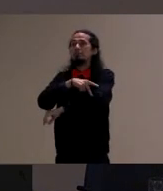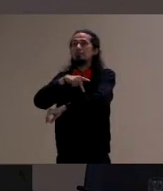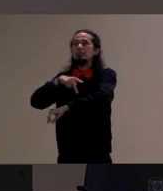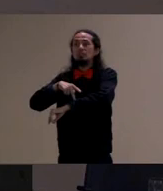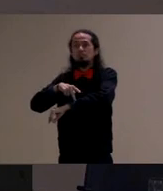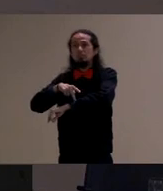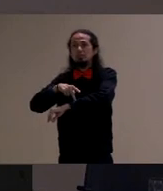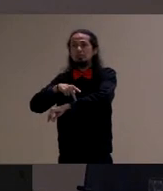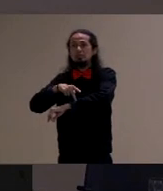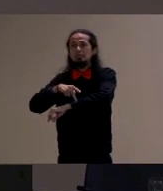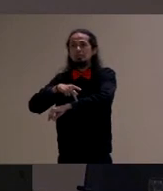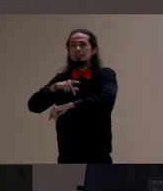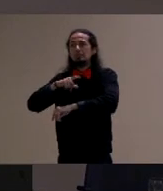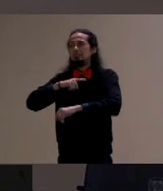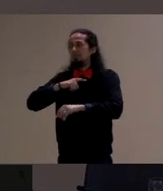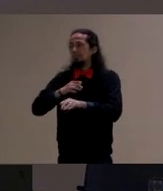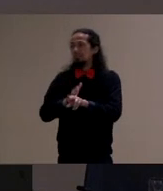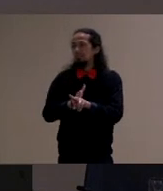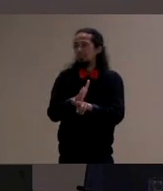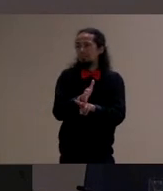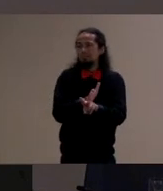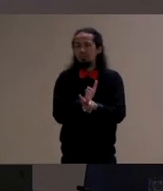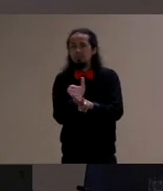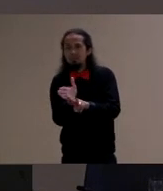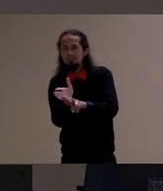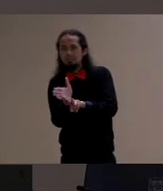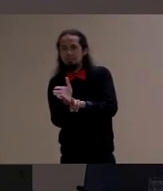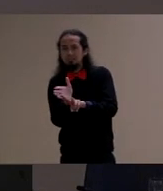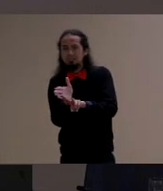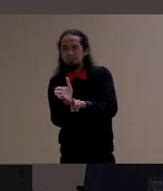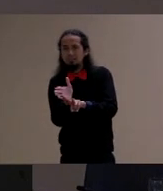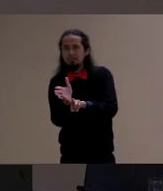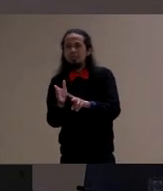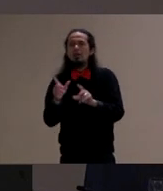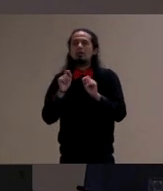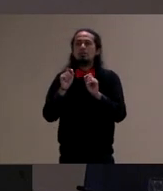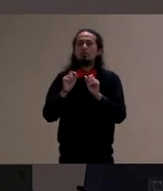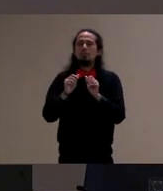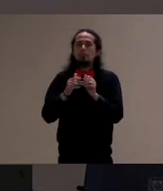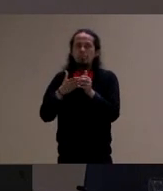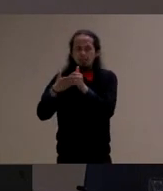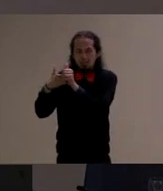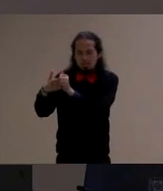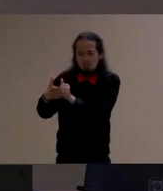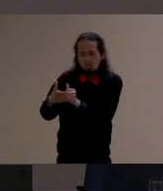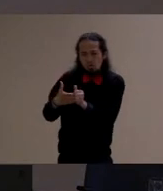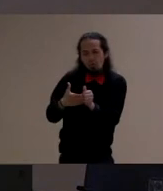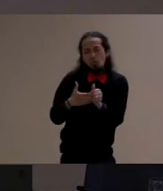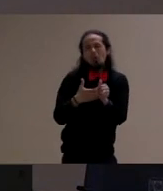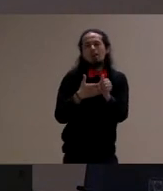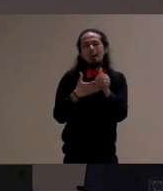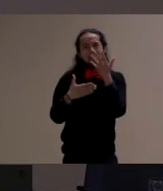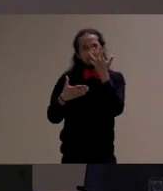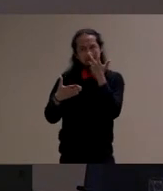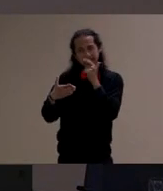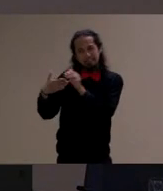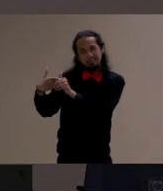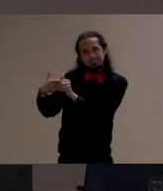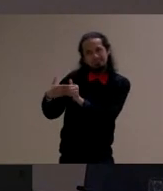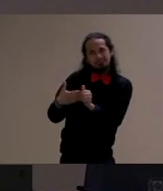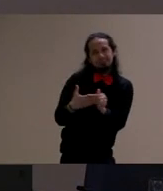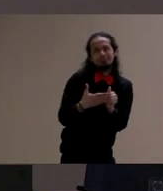essa dubiedade né é um conduzir as crianças mas é um conduzir que não leve a